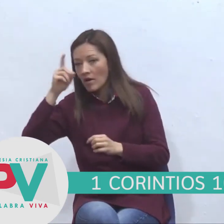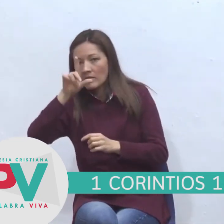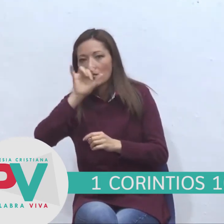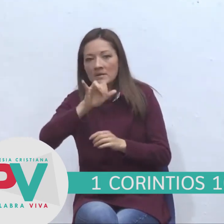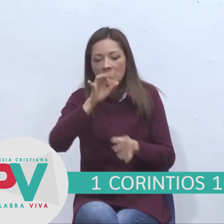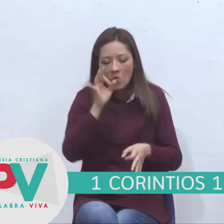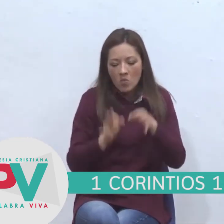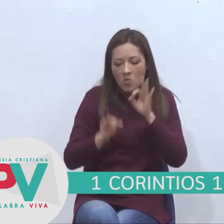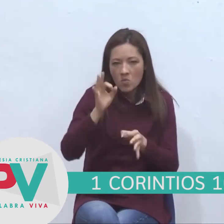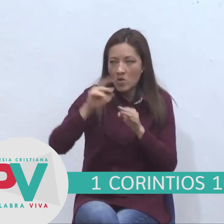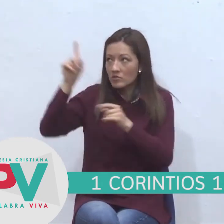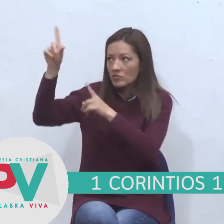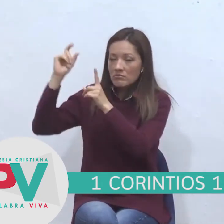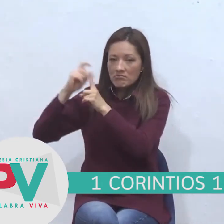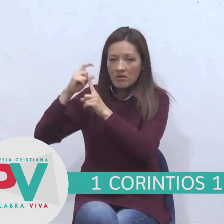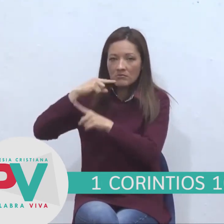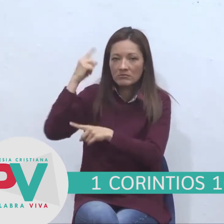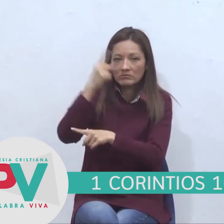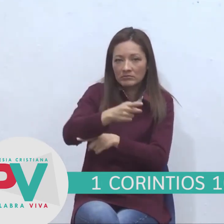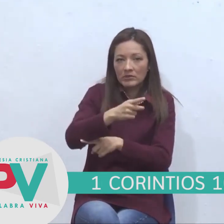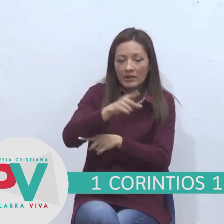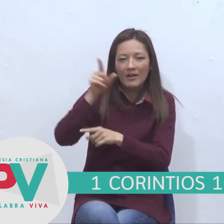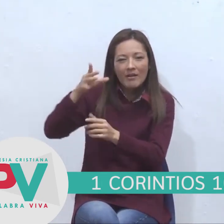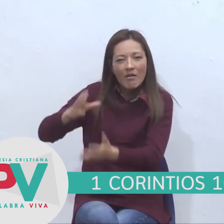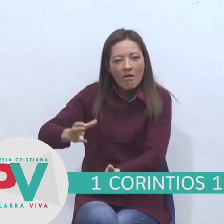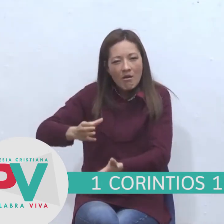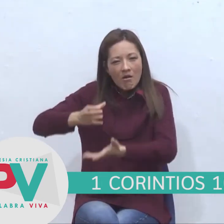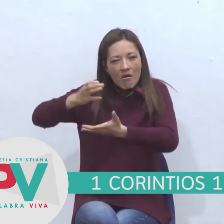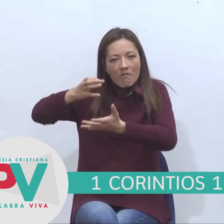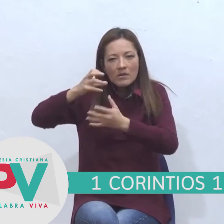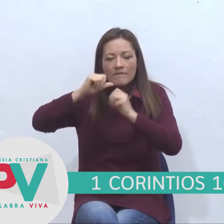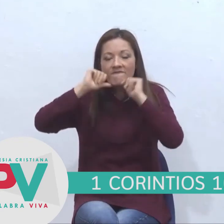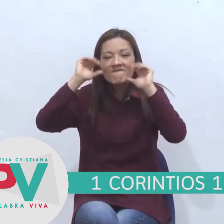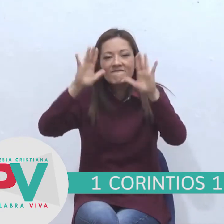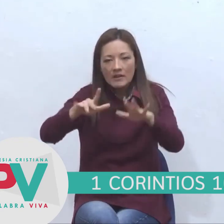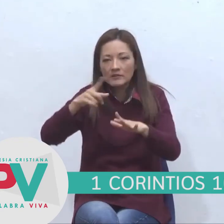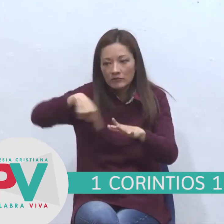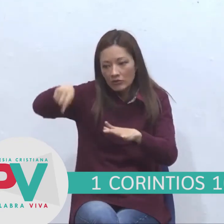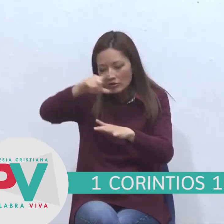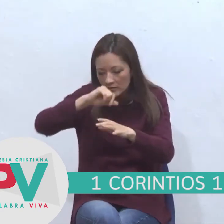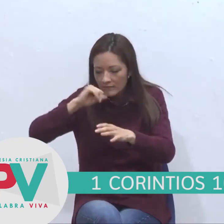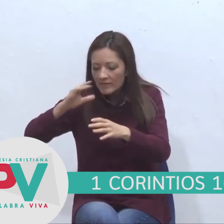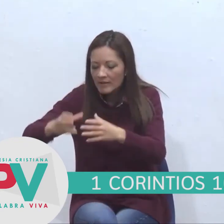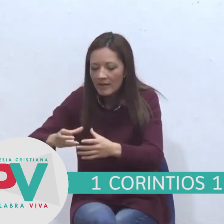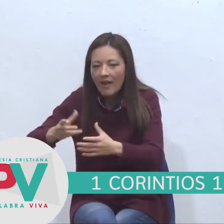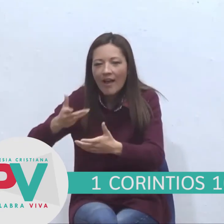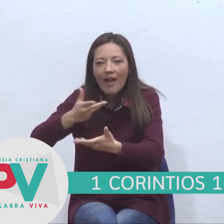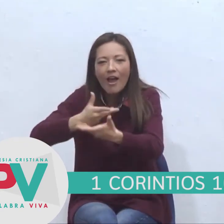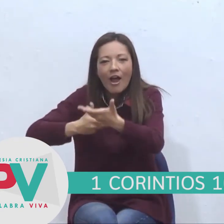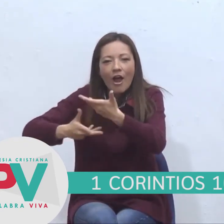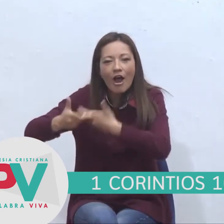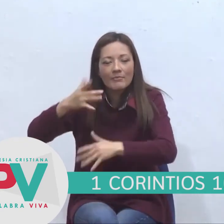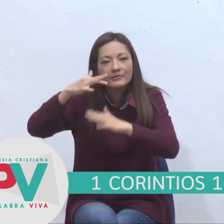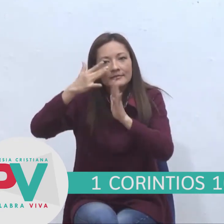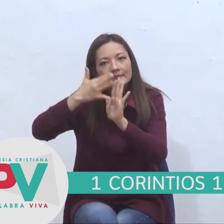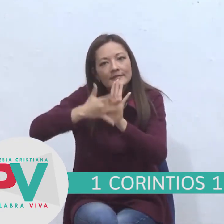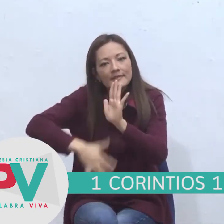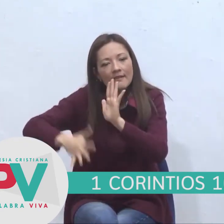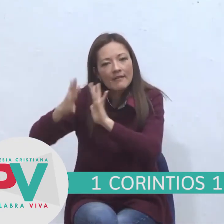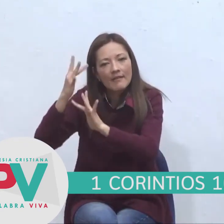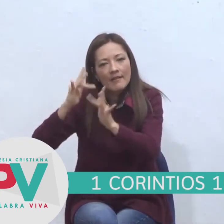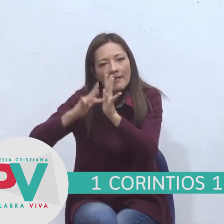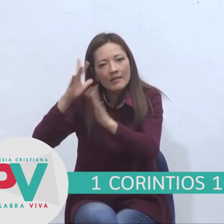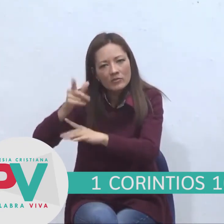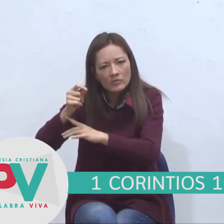idolatría. Versículo 16. La copa de bendición que bendecimos no es la comunión de la sangre de Cristo.